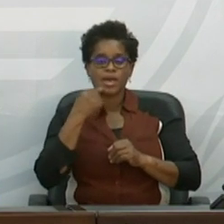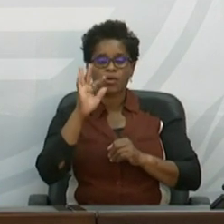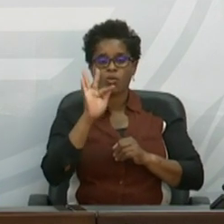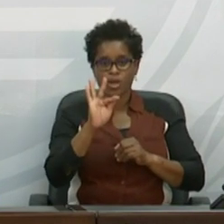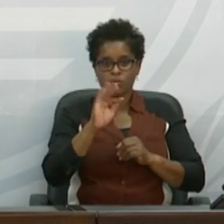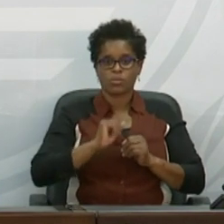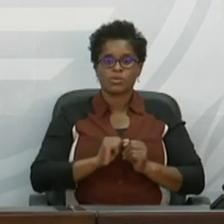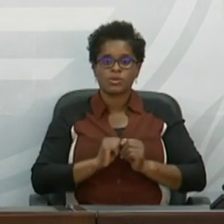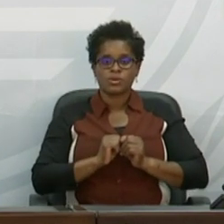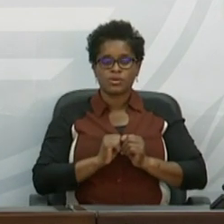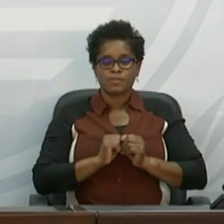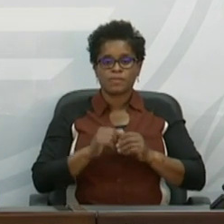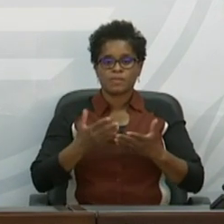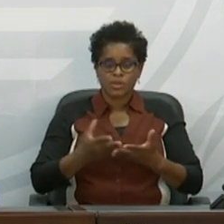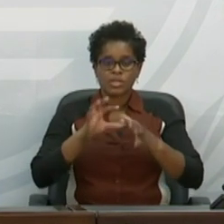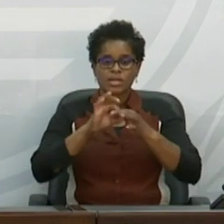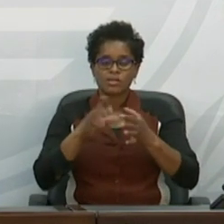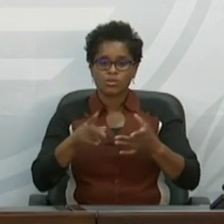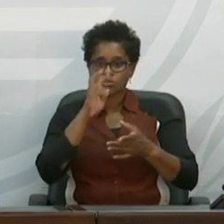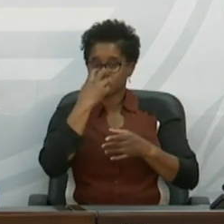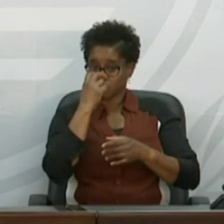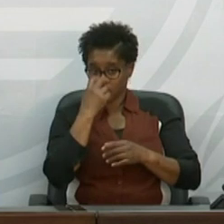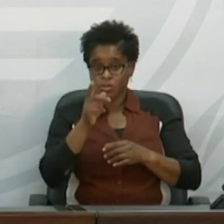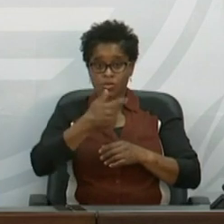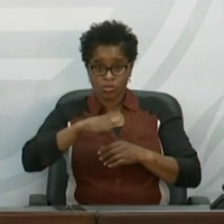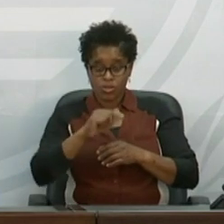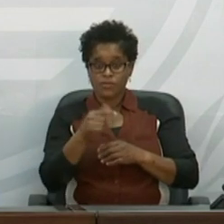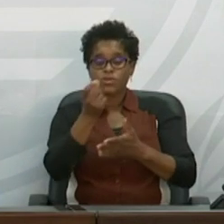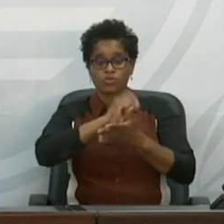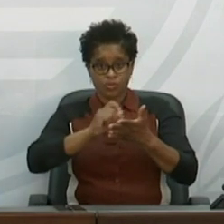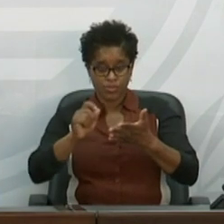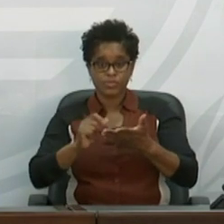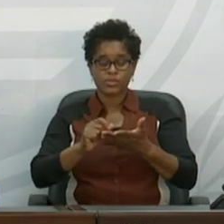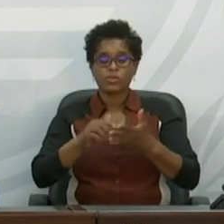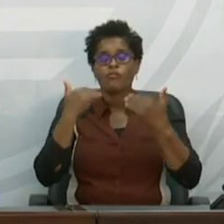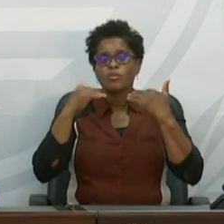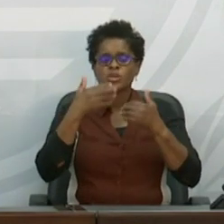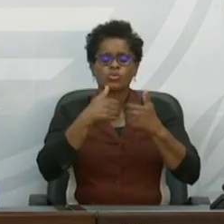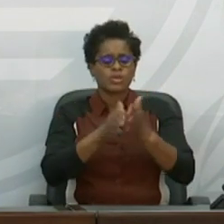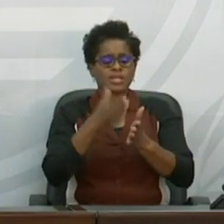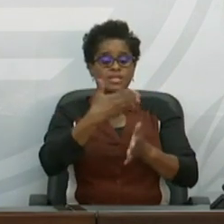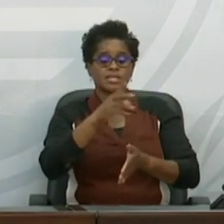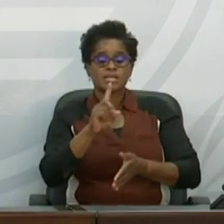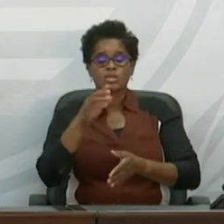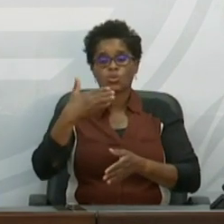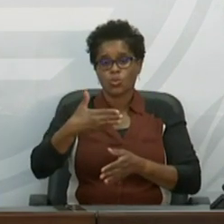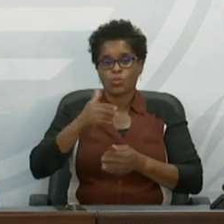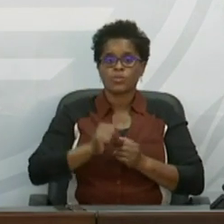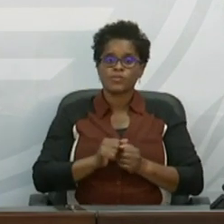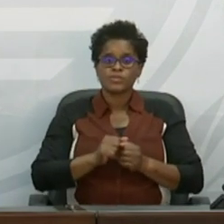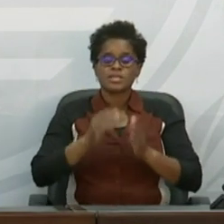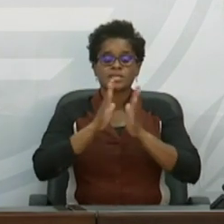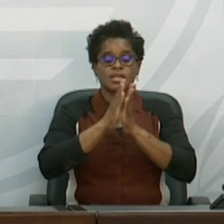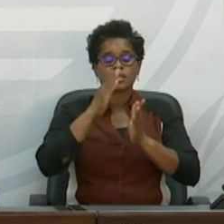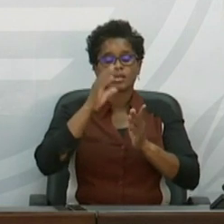4. Em relação a casos suspeitos, nós tivemos a notificação de um total de 161,